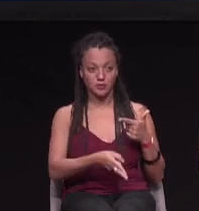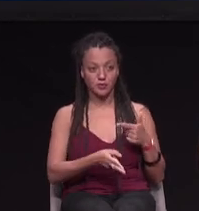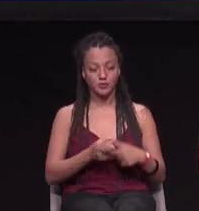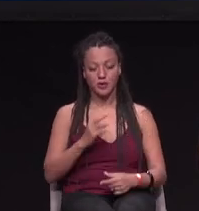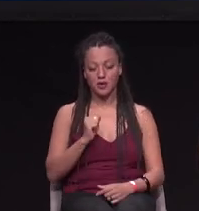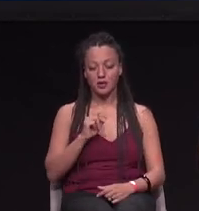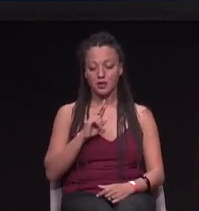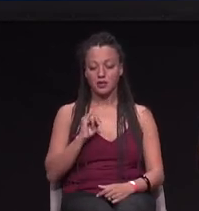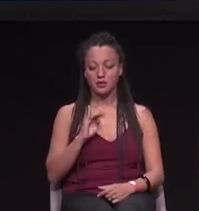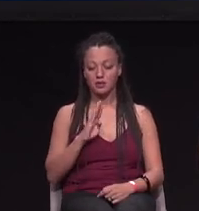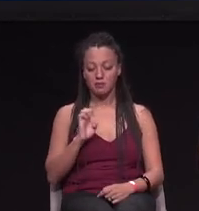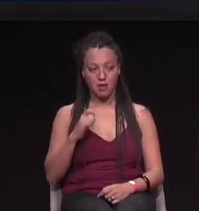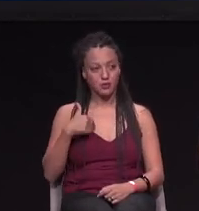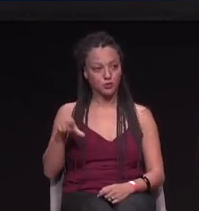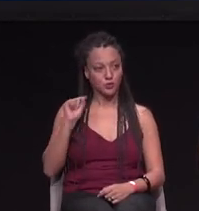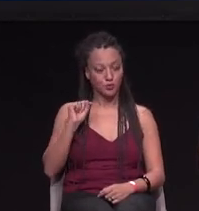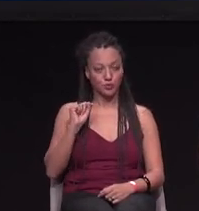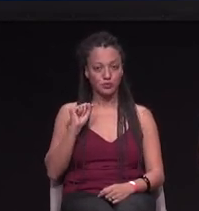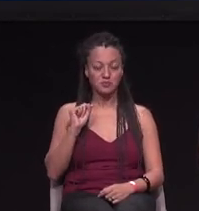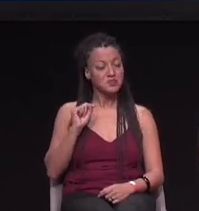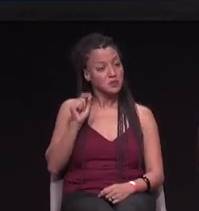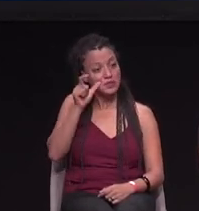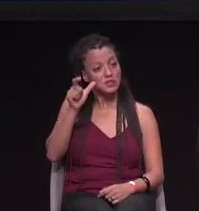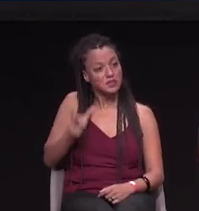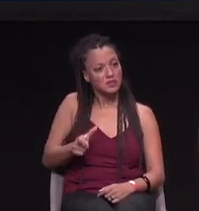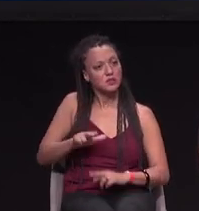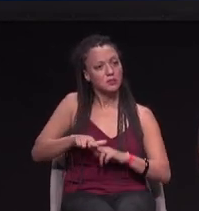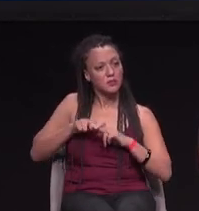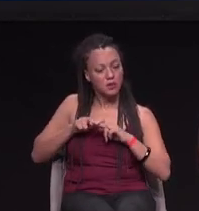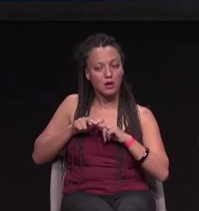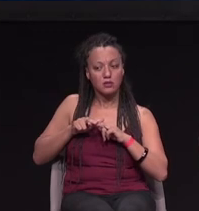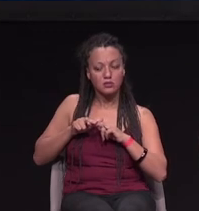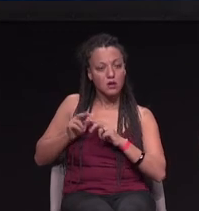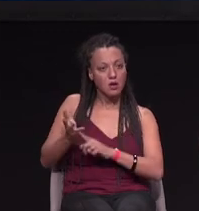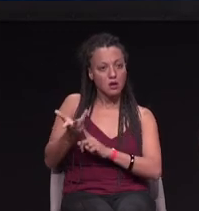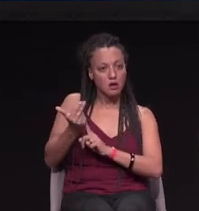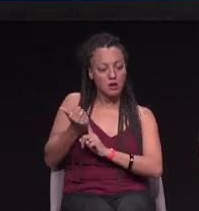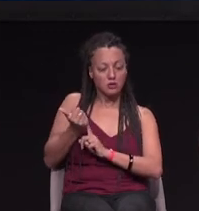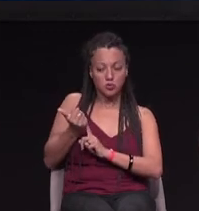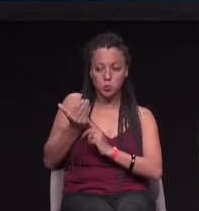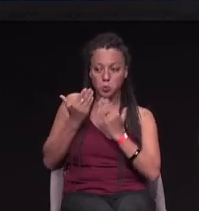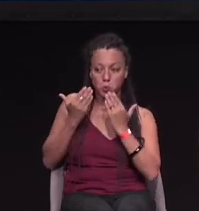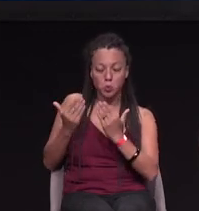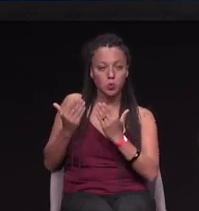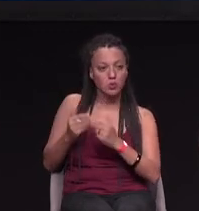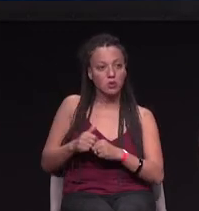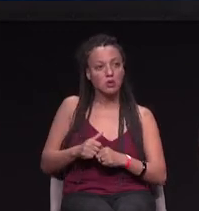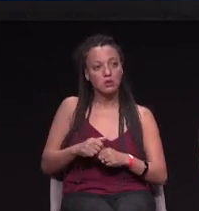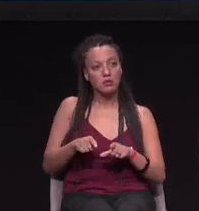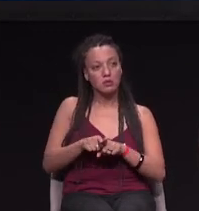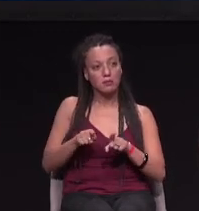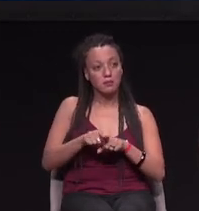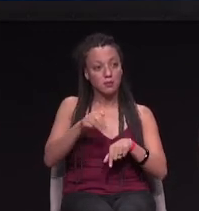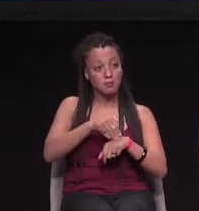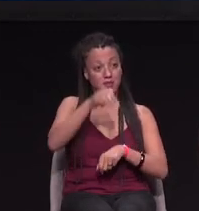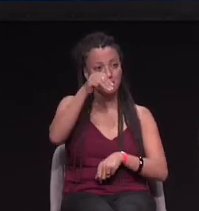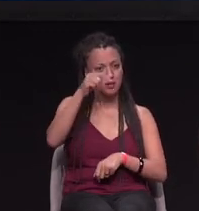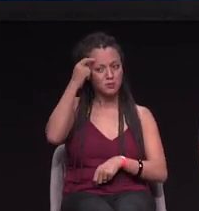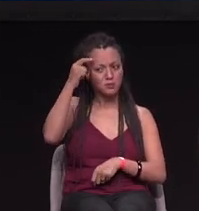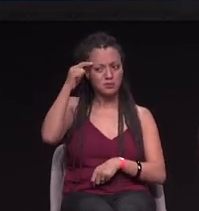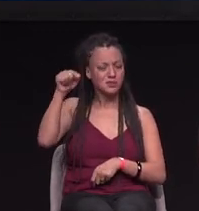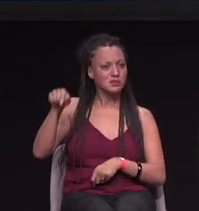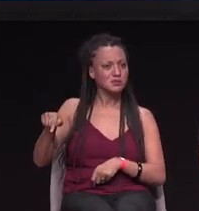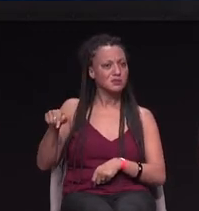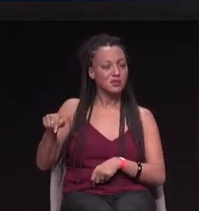assim eu me interessei pela estética né a minha dissertação de mestrado pensa caribé como um